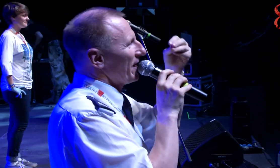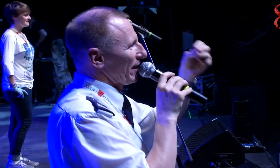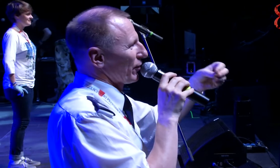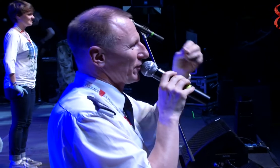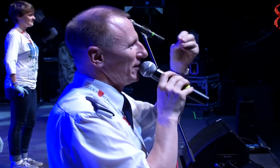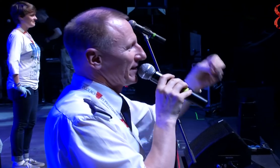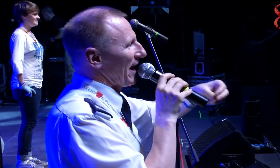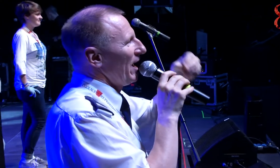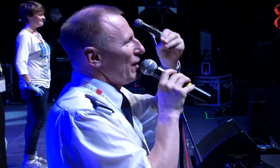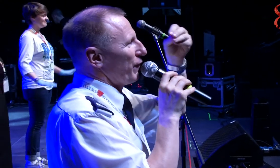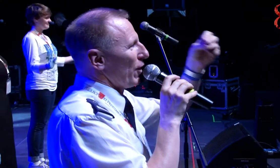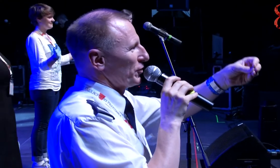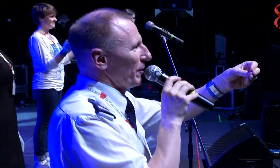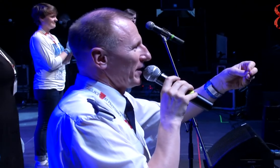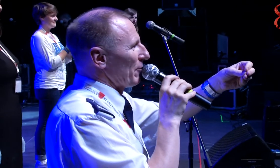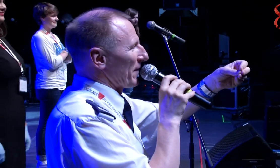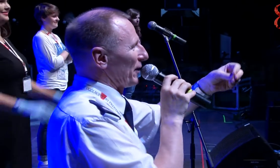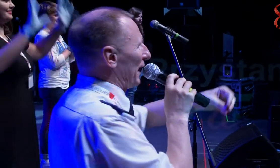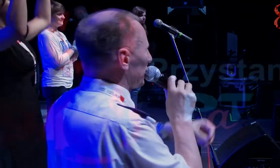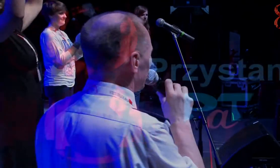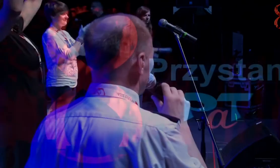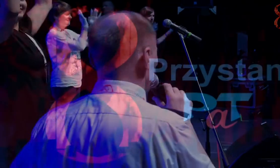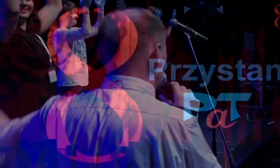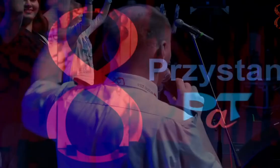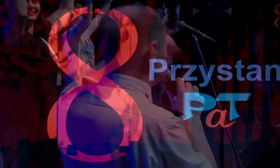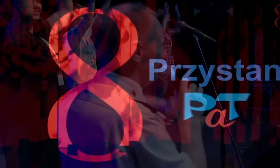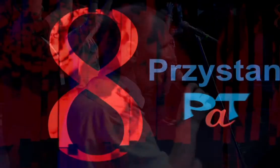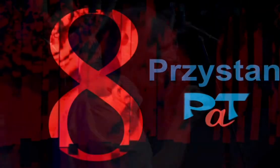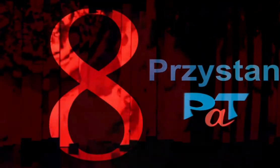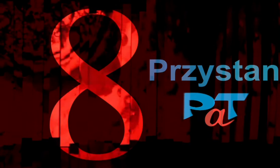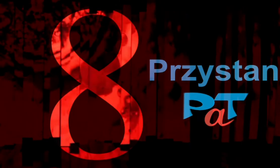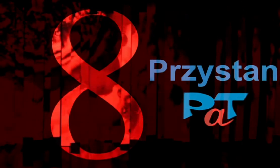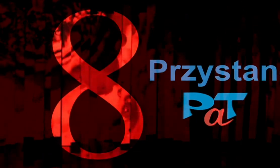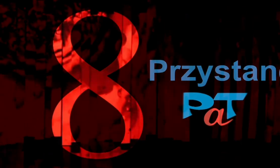rekord Guinnessa w Łodzi, bo migało prawie 2000 ludzi. Brawo Łódź!